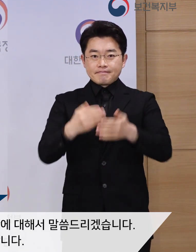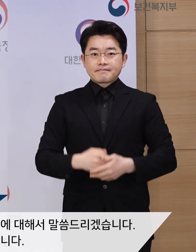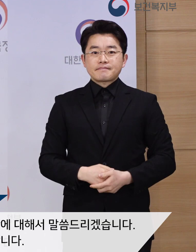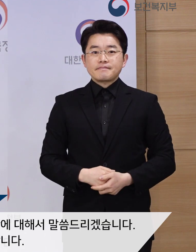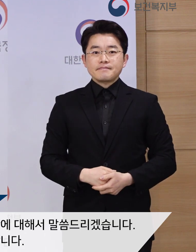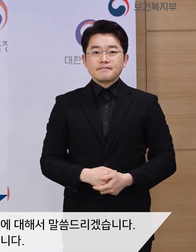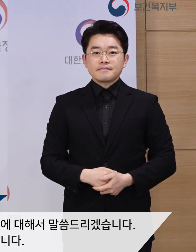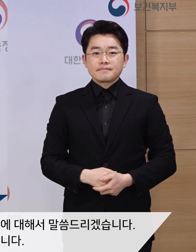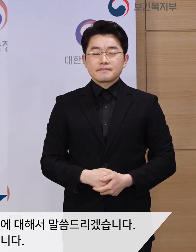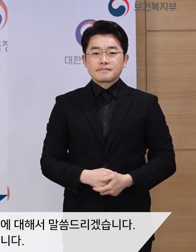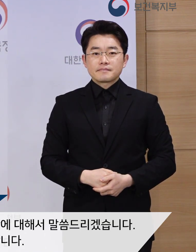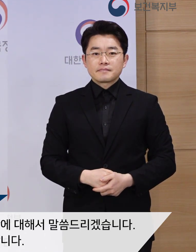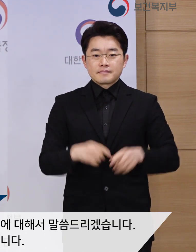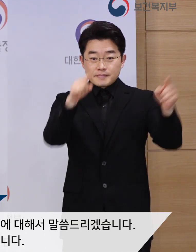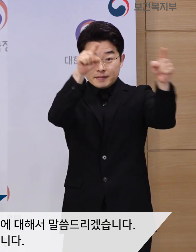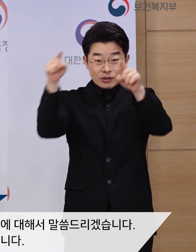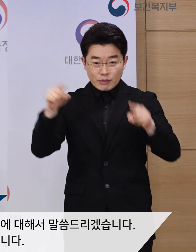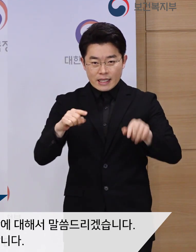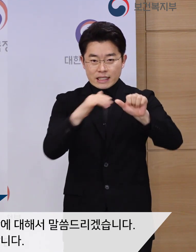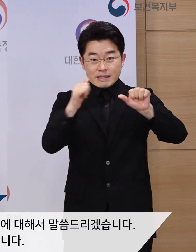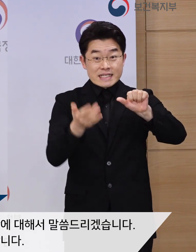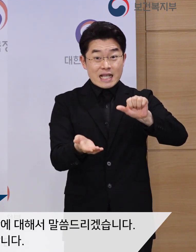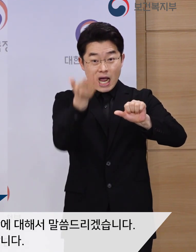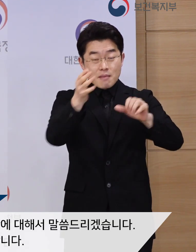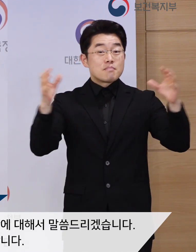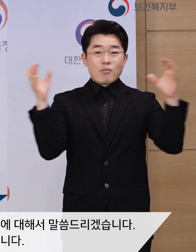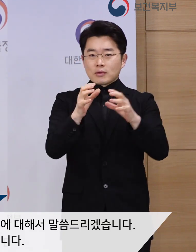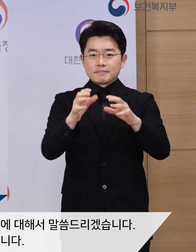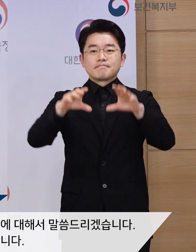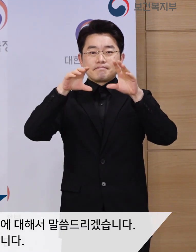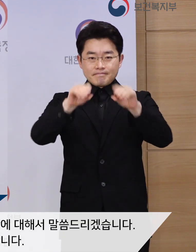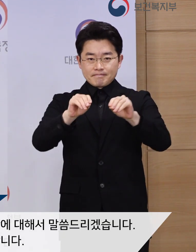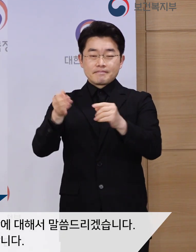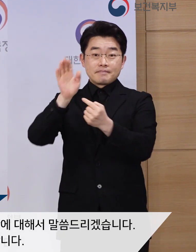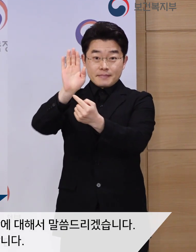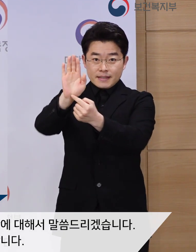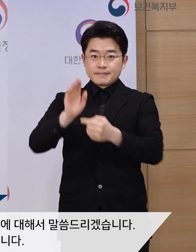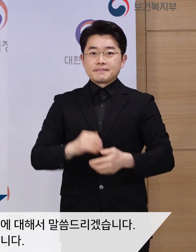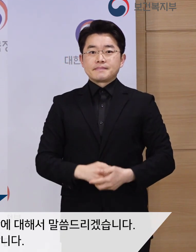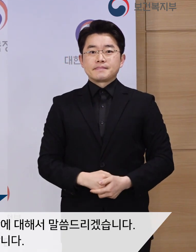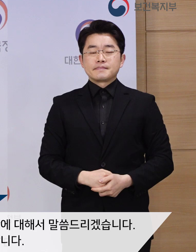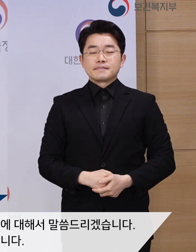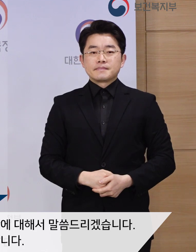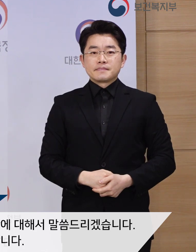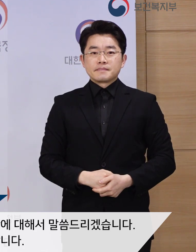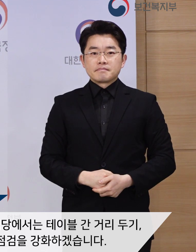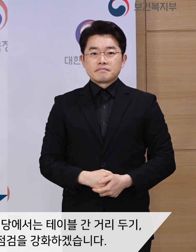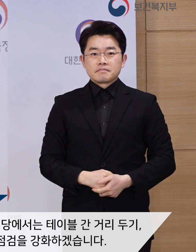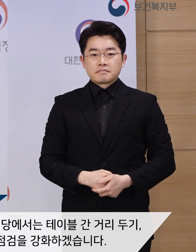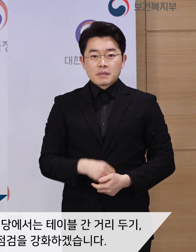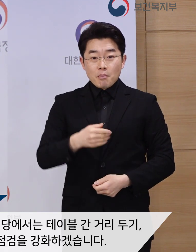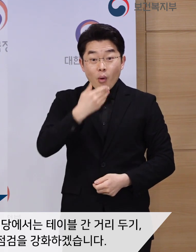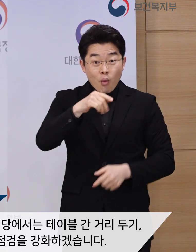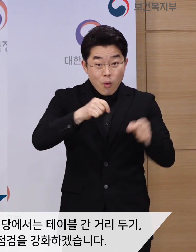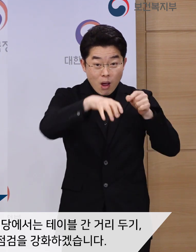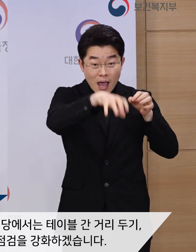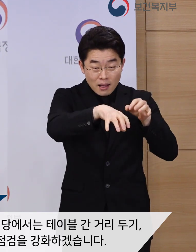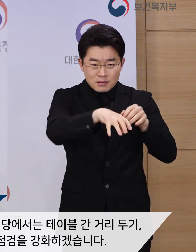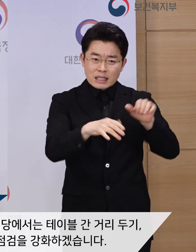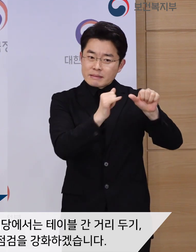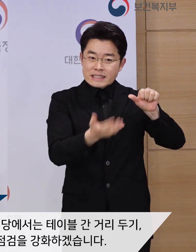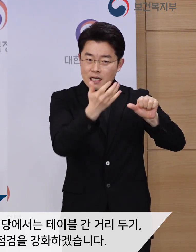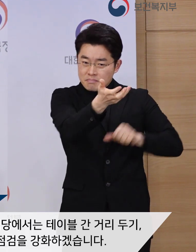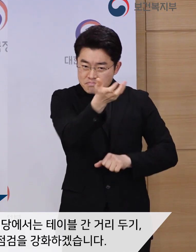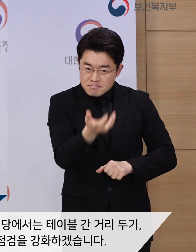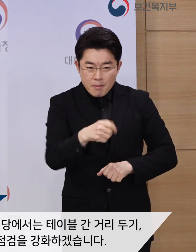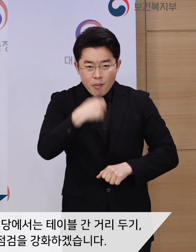말씀드리겠습니다. 먼저 전국적으로 5명부터의 사적 모임을 금지합니다. 여기에는